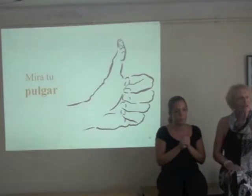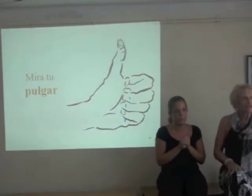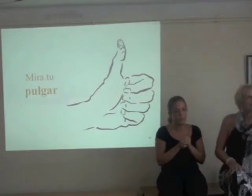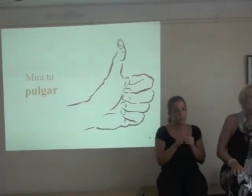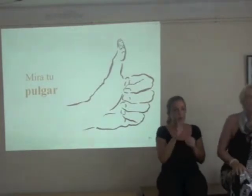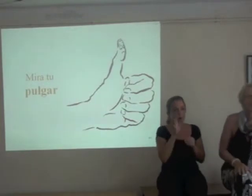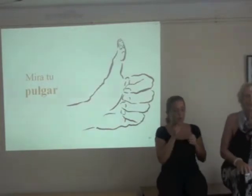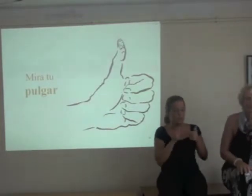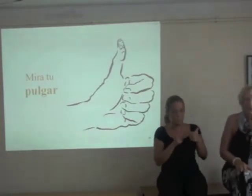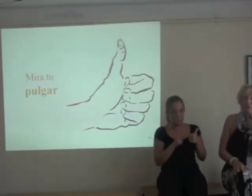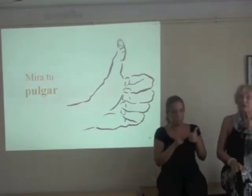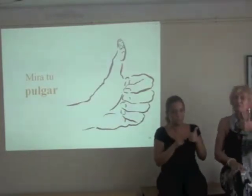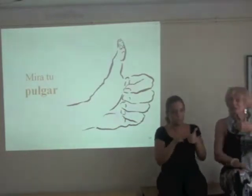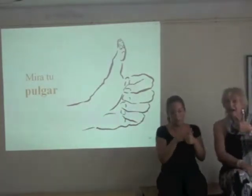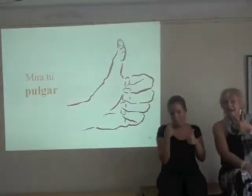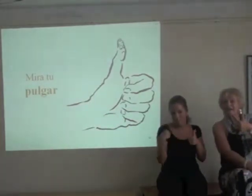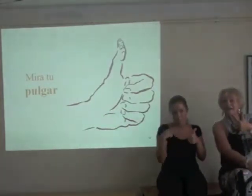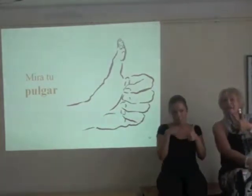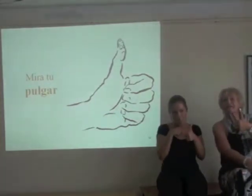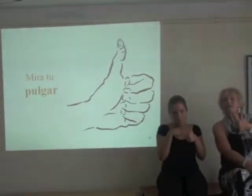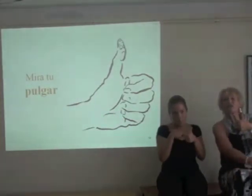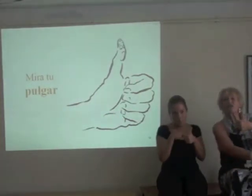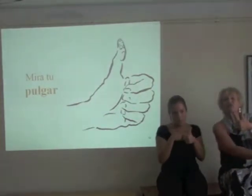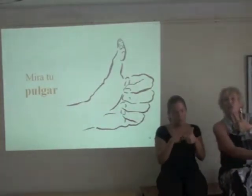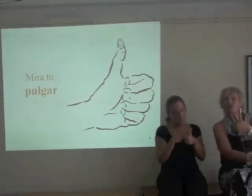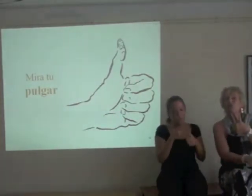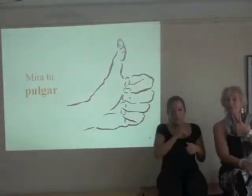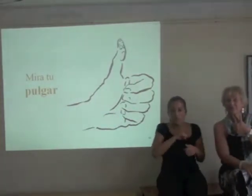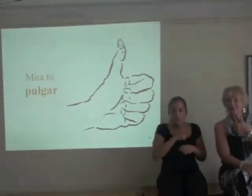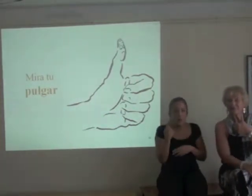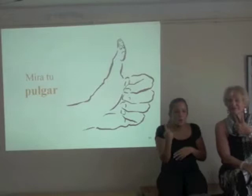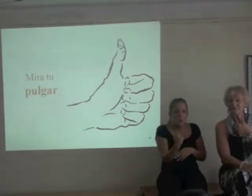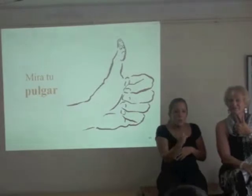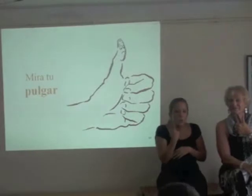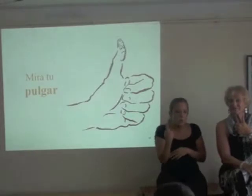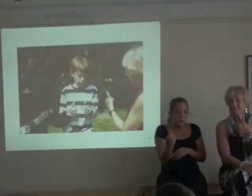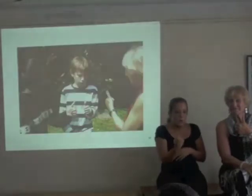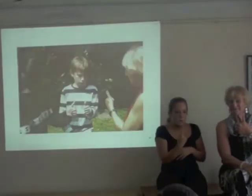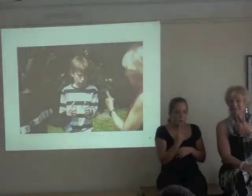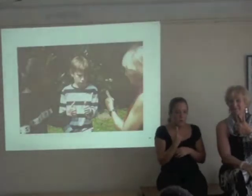Pues ahora estamos otra vez con el pulgar, que se siente muy solo.